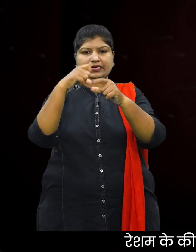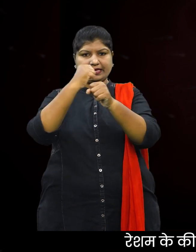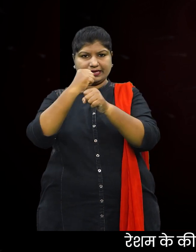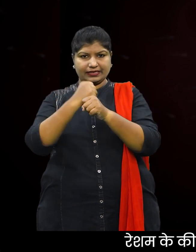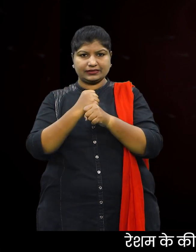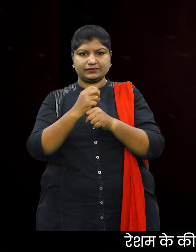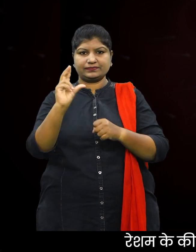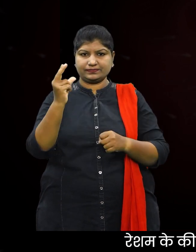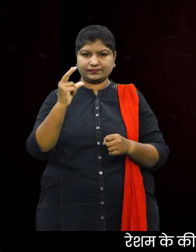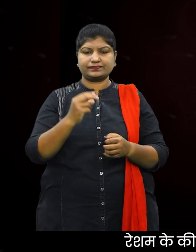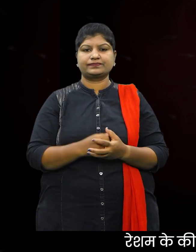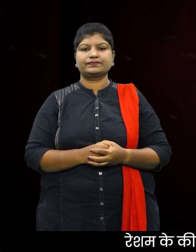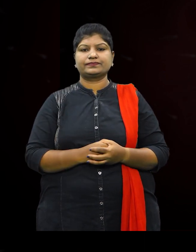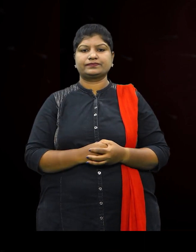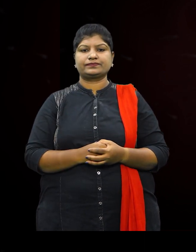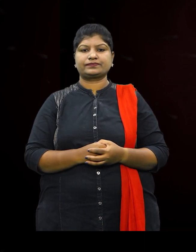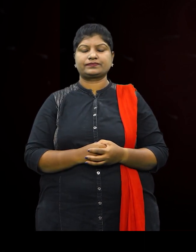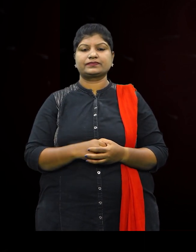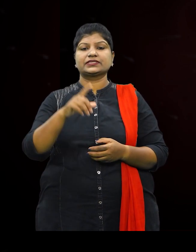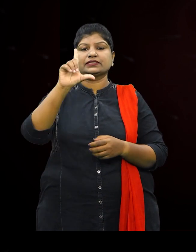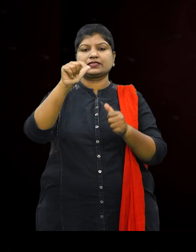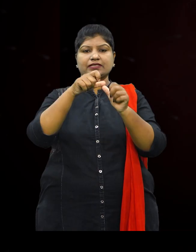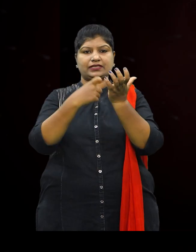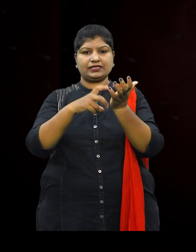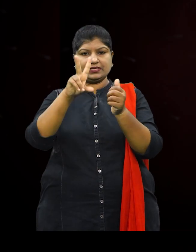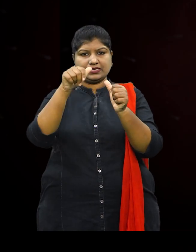चक्र इस प्रकार होता है: अंडा,